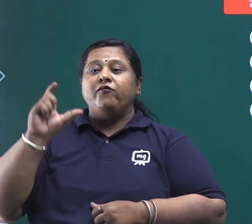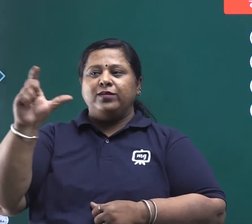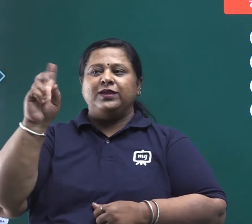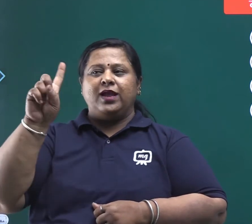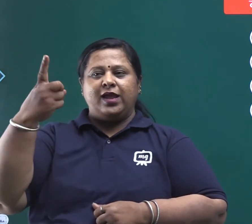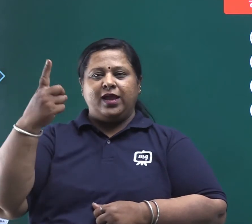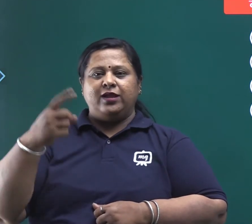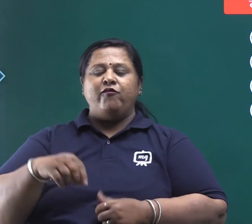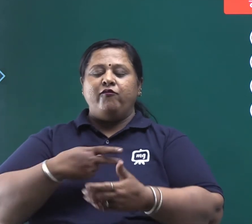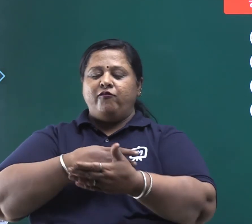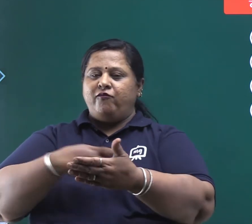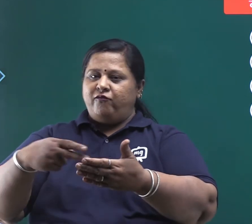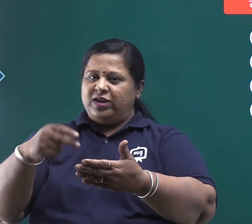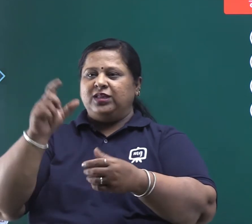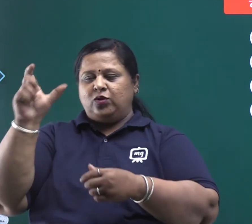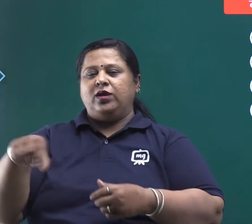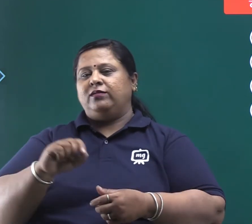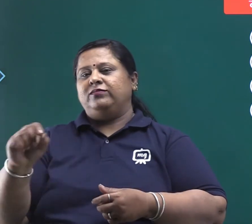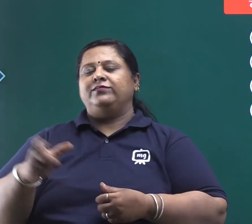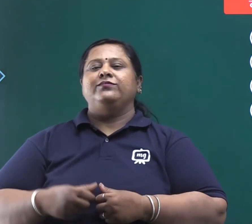1 विजय तेंदुलकर।